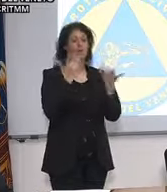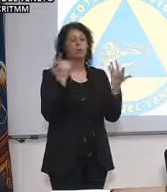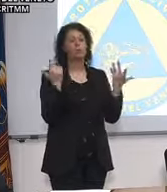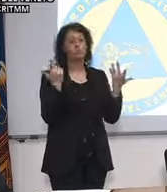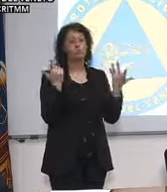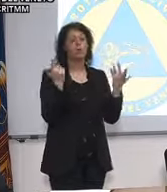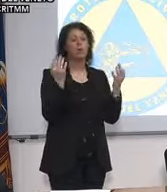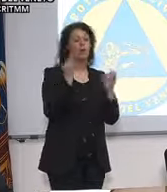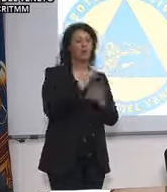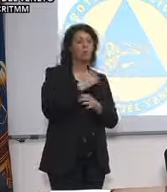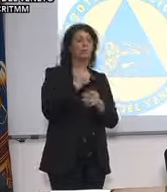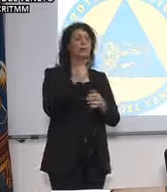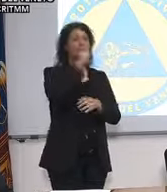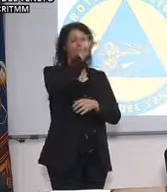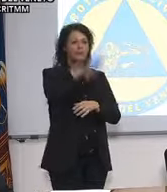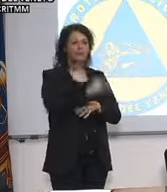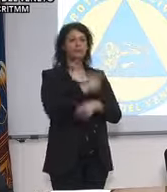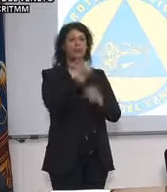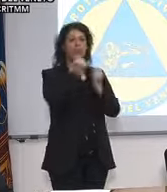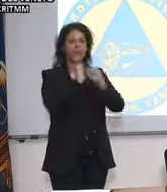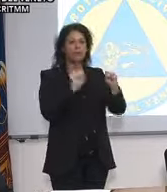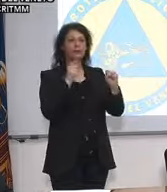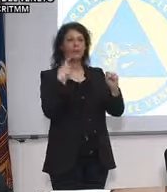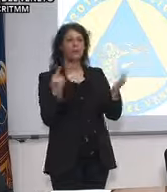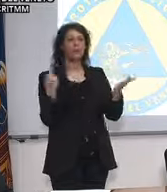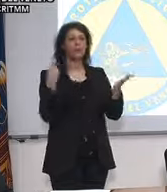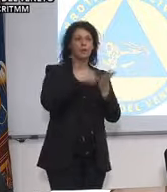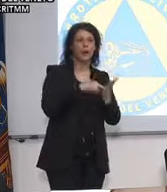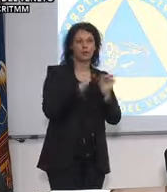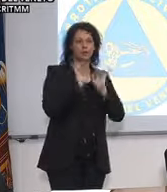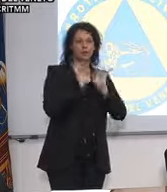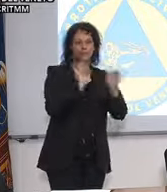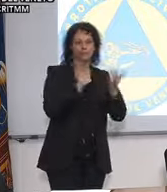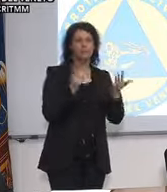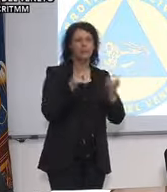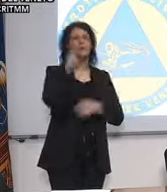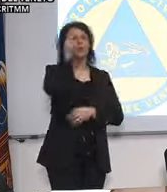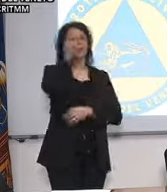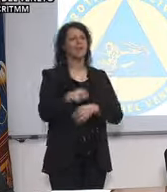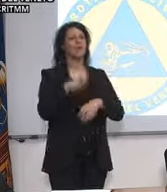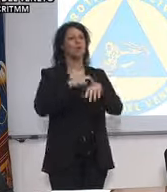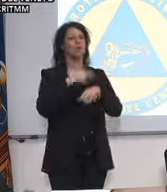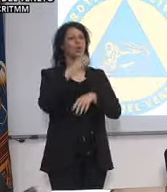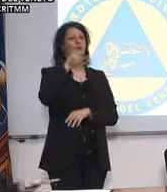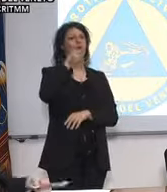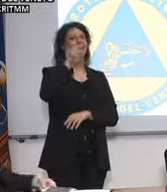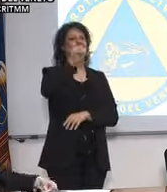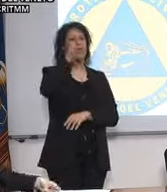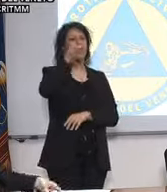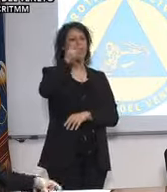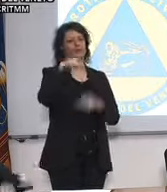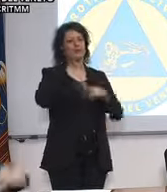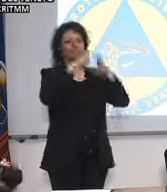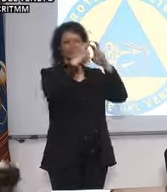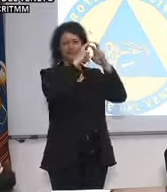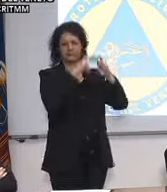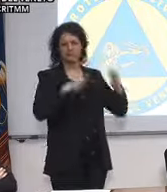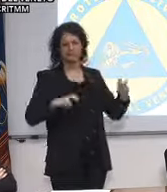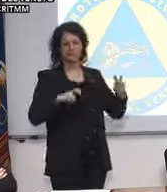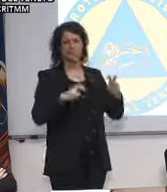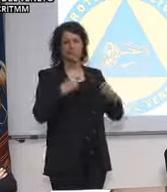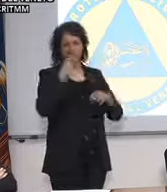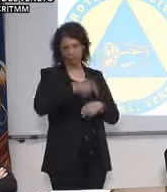si è positivizzato, ma lì abbiamo a quel punto il professor Cresanti che gli fa la radiografia totale, perché sarà oggetto